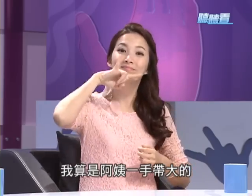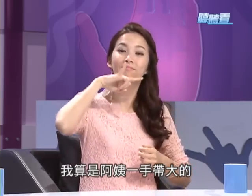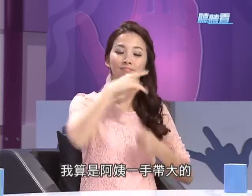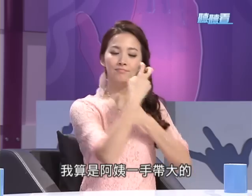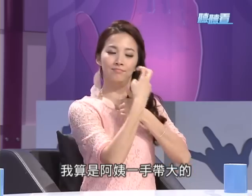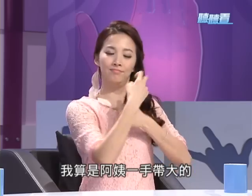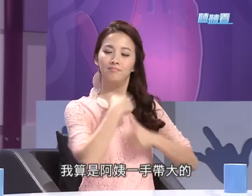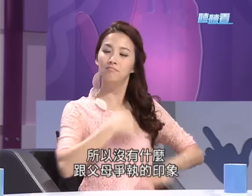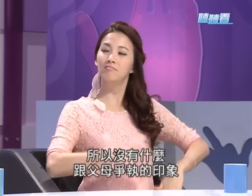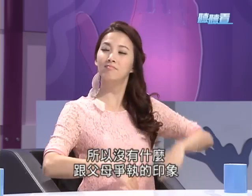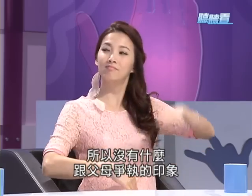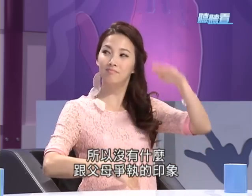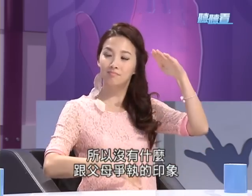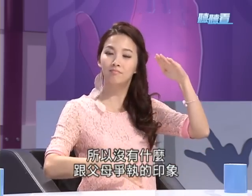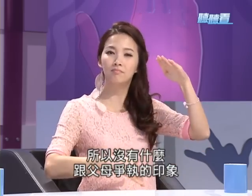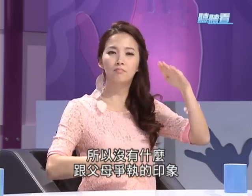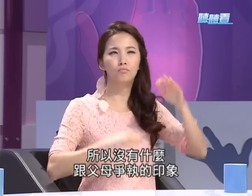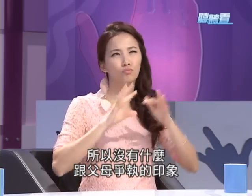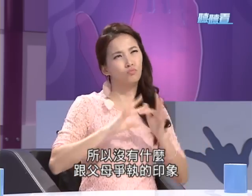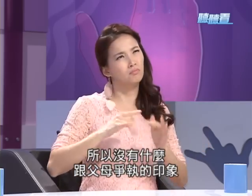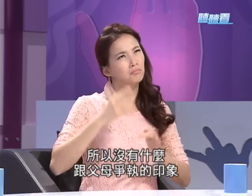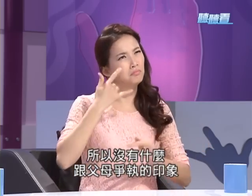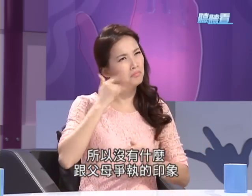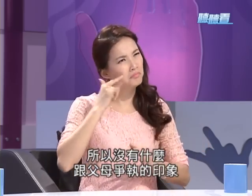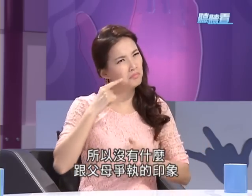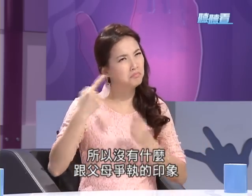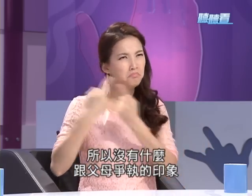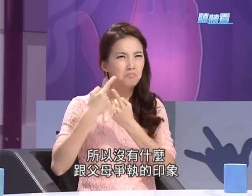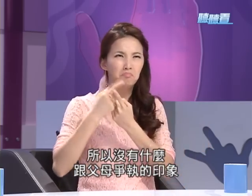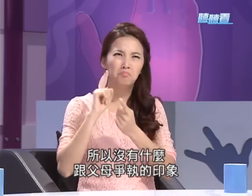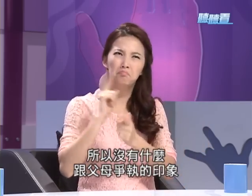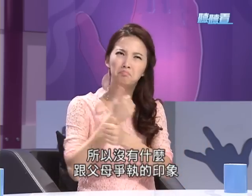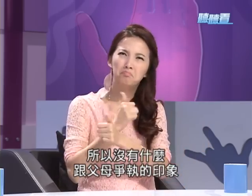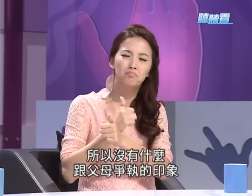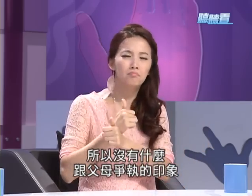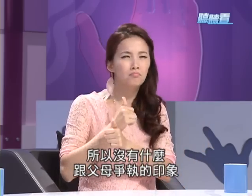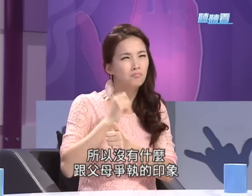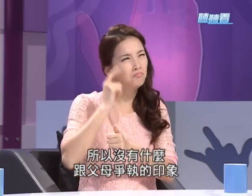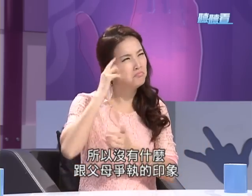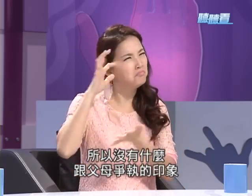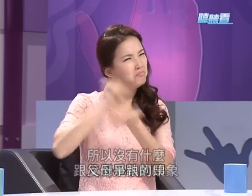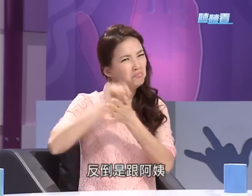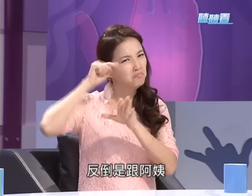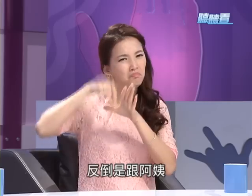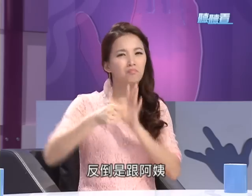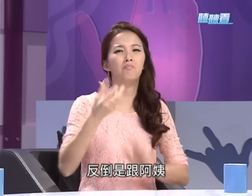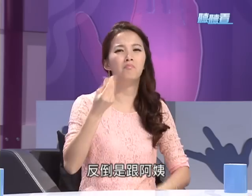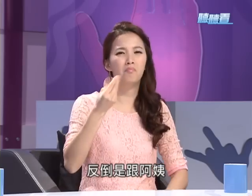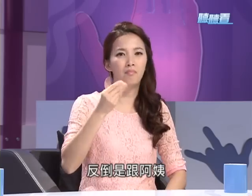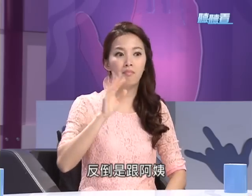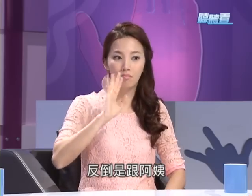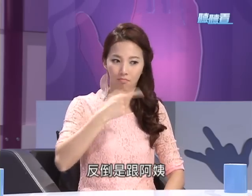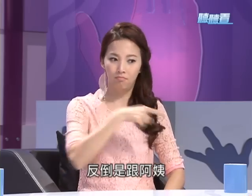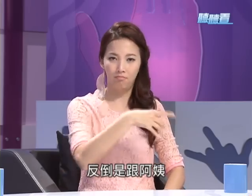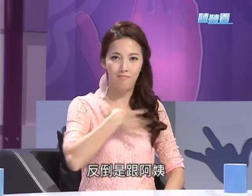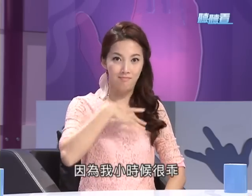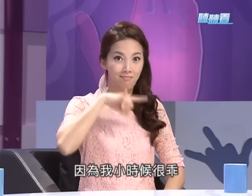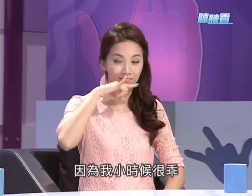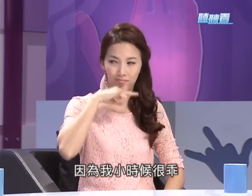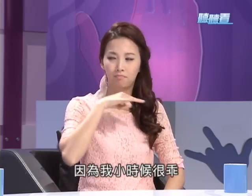的，所以没有什么跟父母争执的印象。反倒是跟阿姨，因为呢我